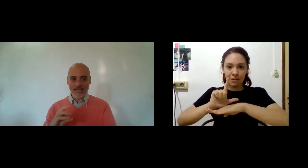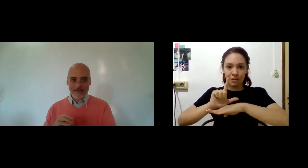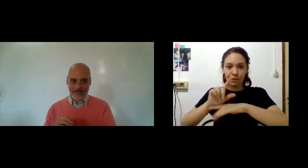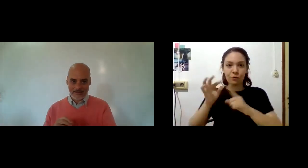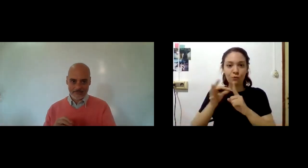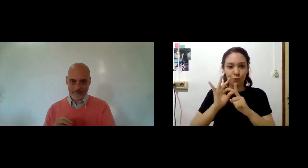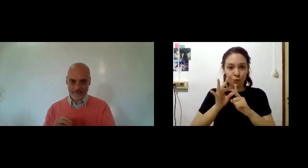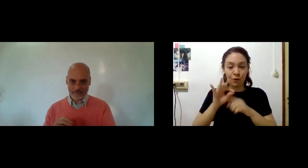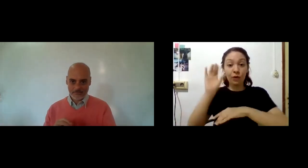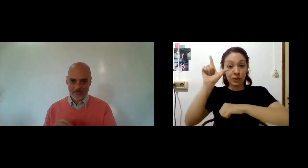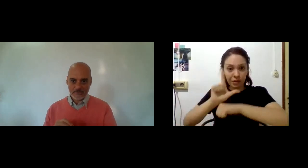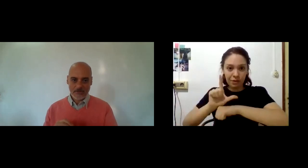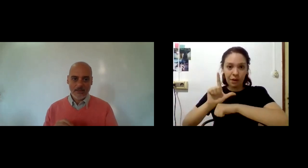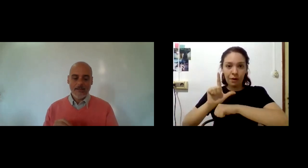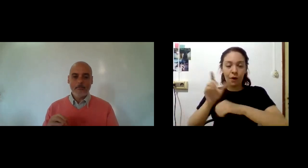es importante?